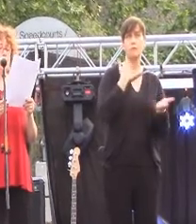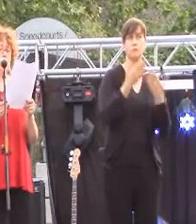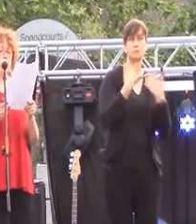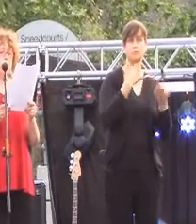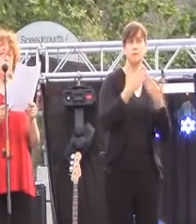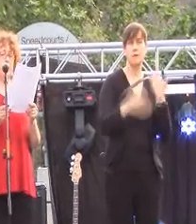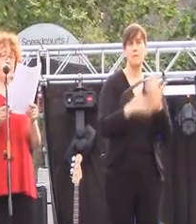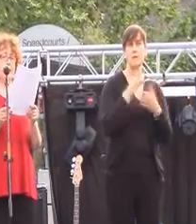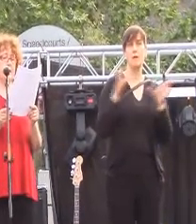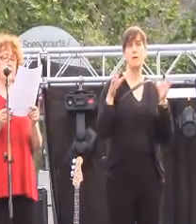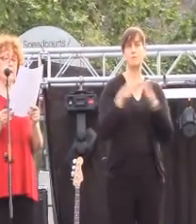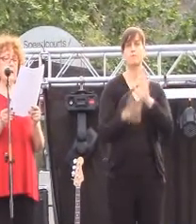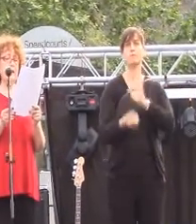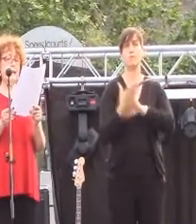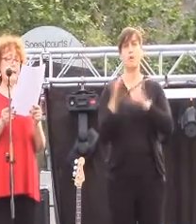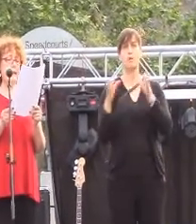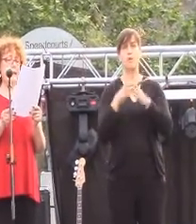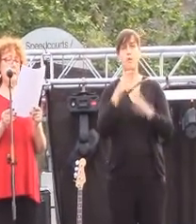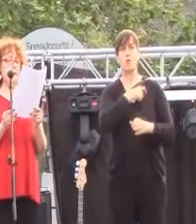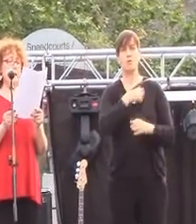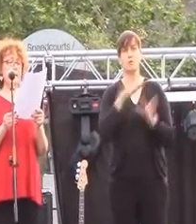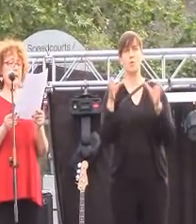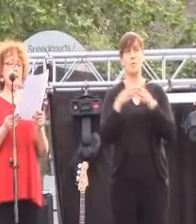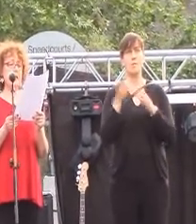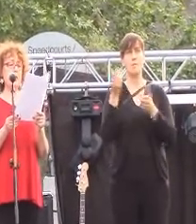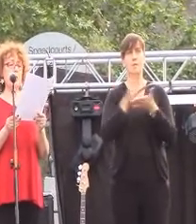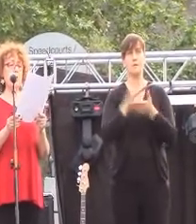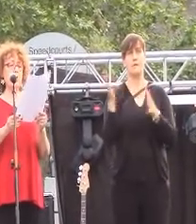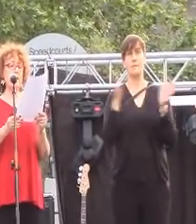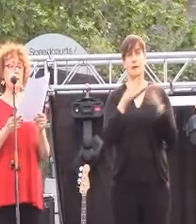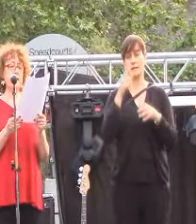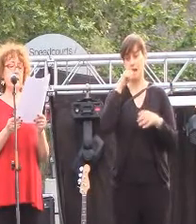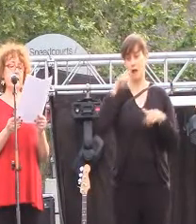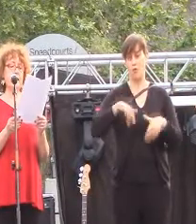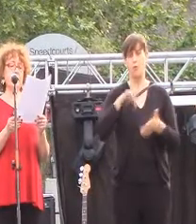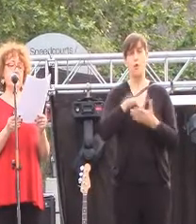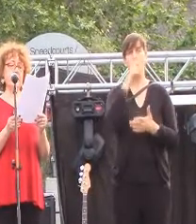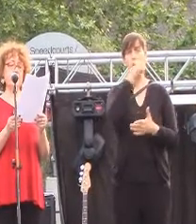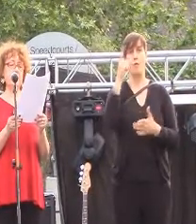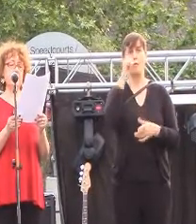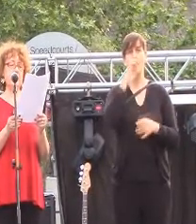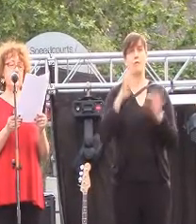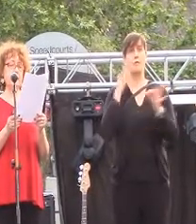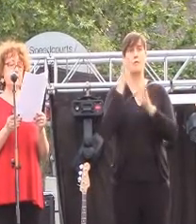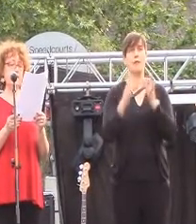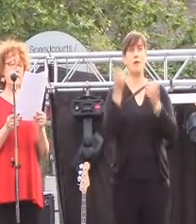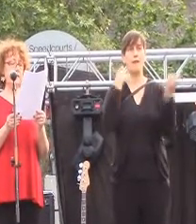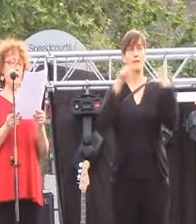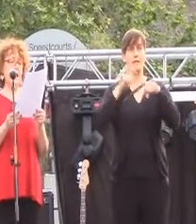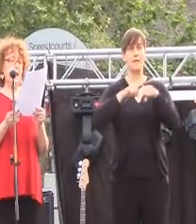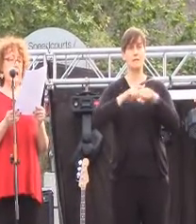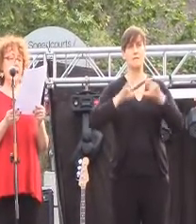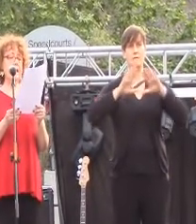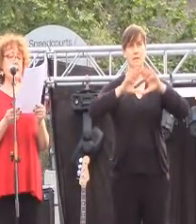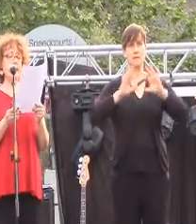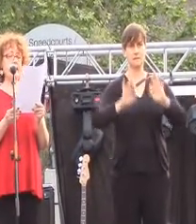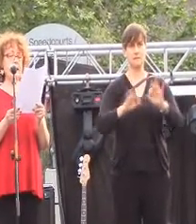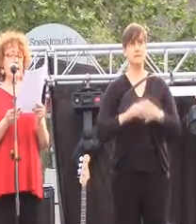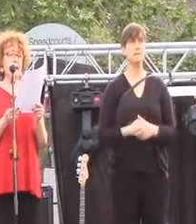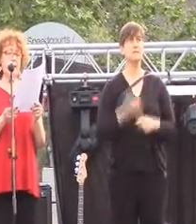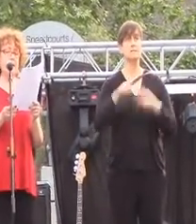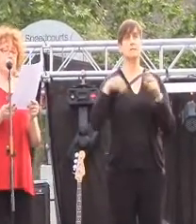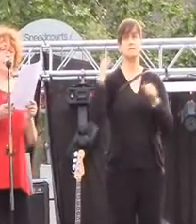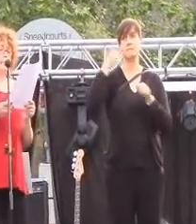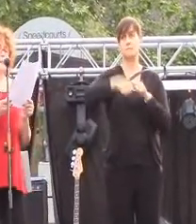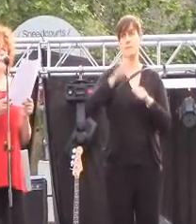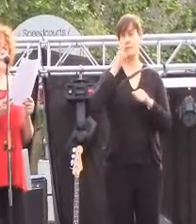la comissió del 8 de març, que aquest any va celebrar el seu 11è cicle d'activitats feministes. Aquests darrers